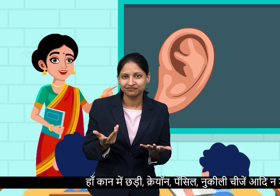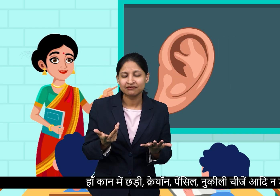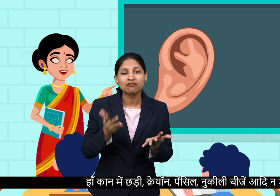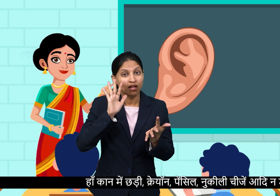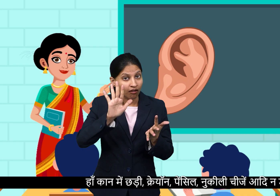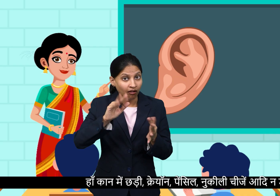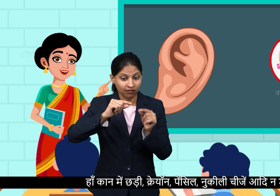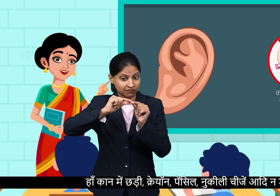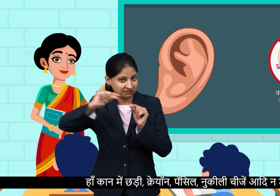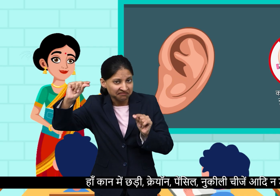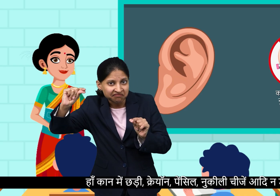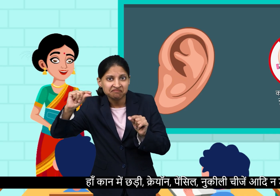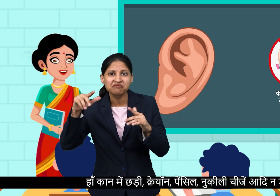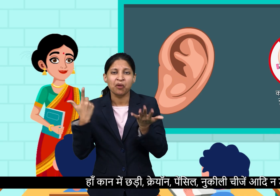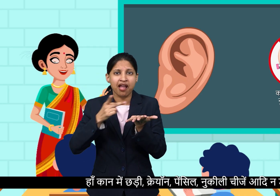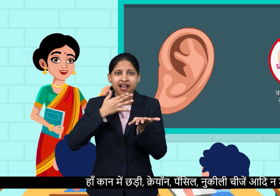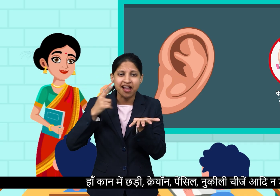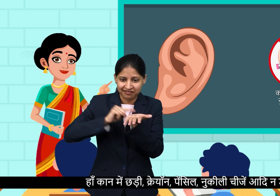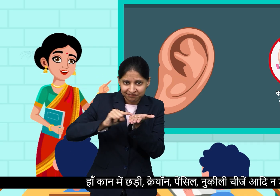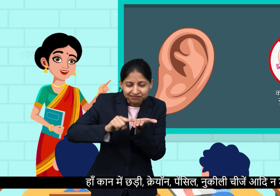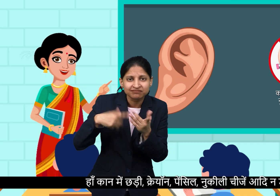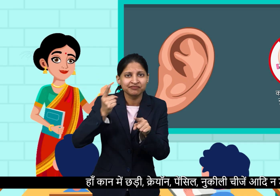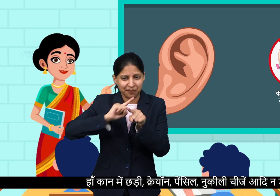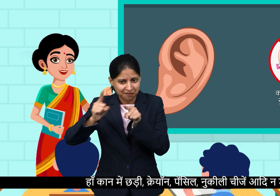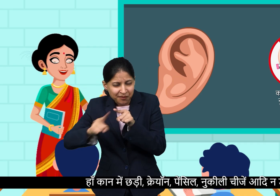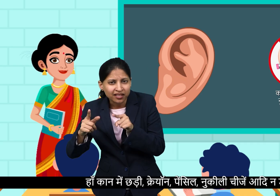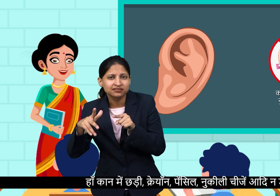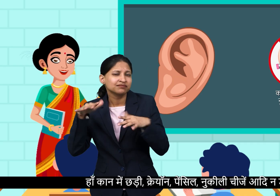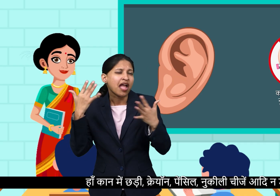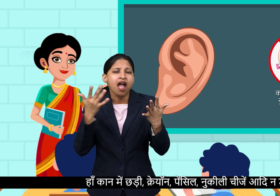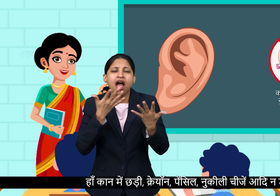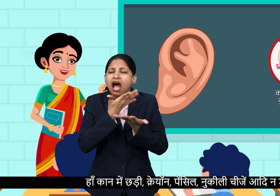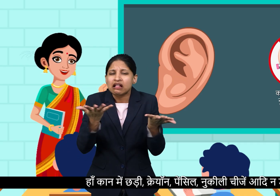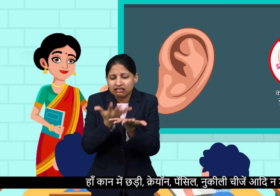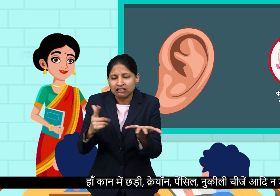हाँ, कान में छड़ी, क्रेयॉन, पेंसिल, नुकीली चीजें आदि न डालें।